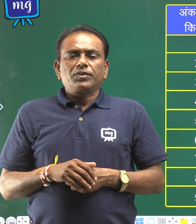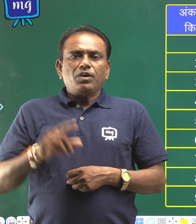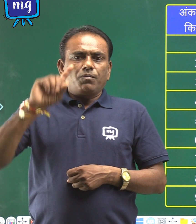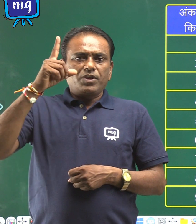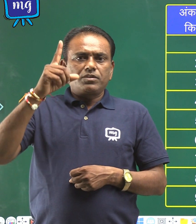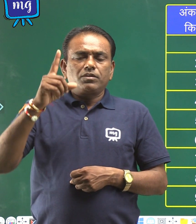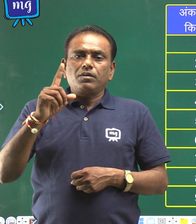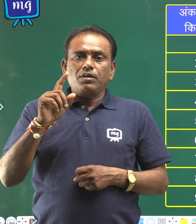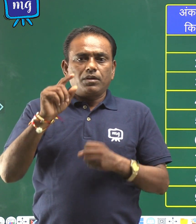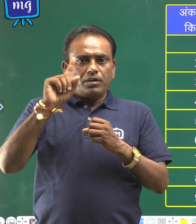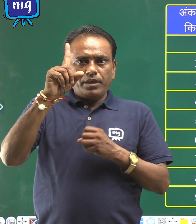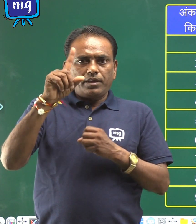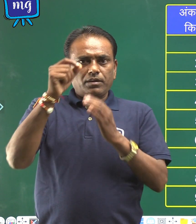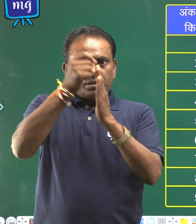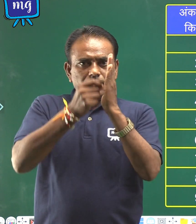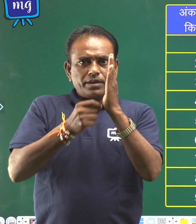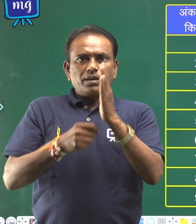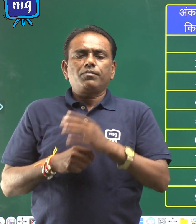सबसे पहले हम लिखेंगे 1 नंबर।